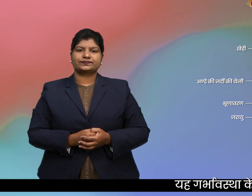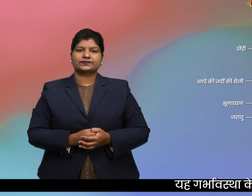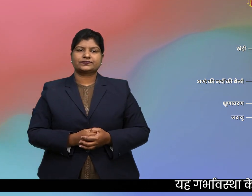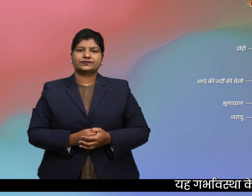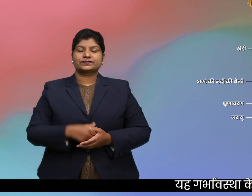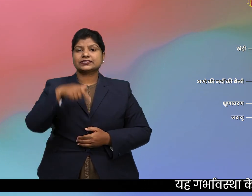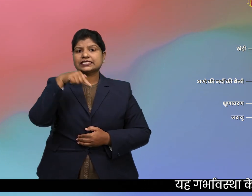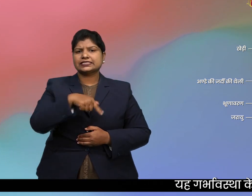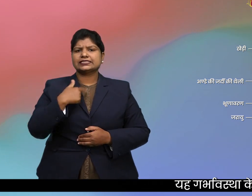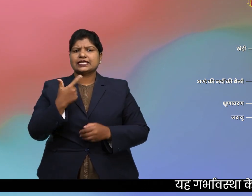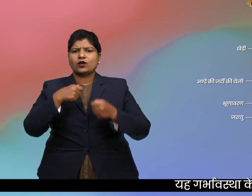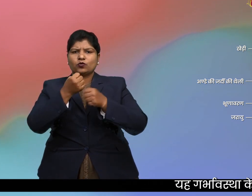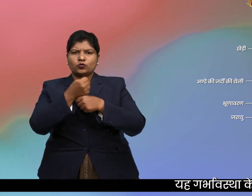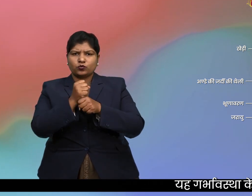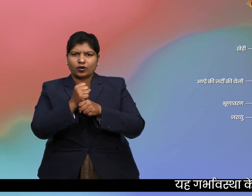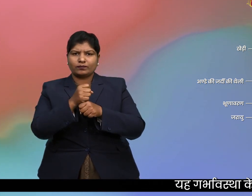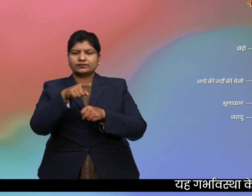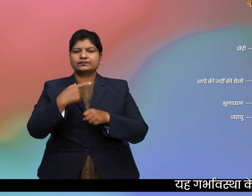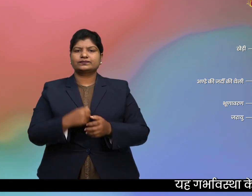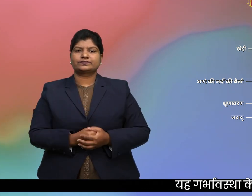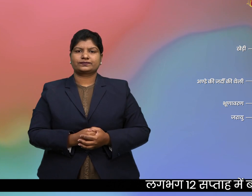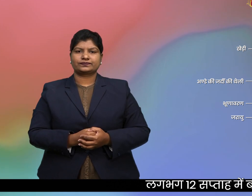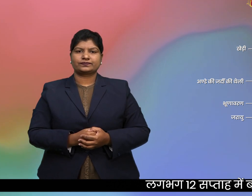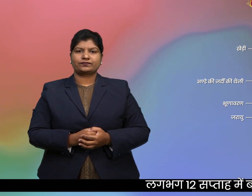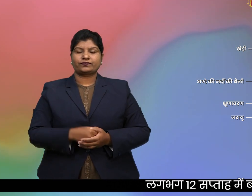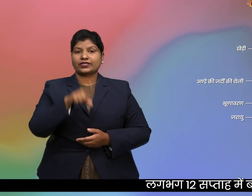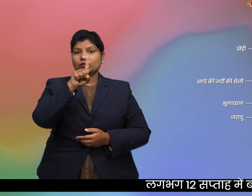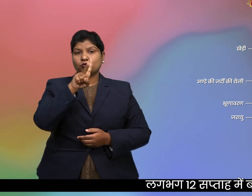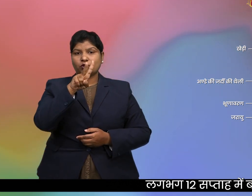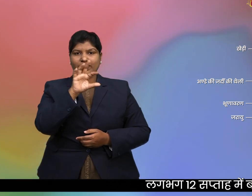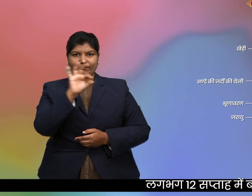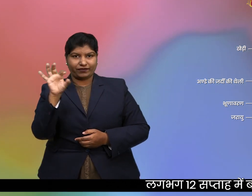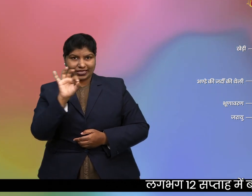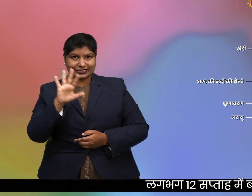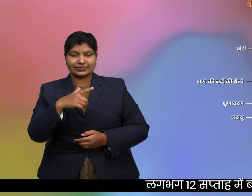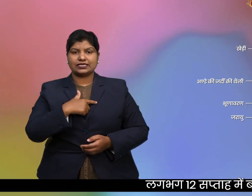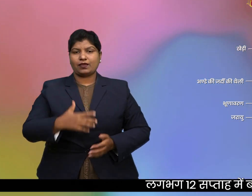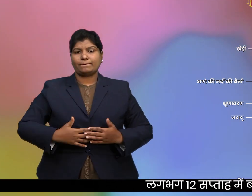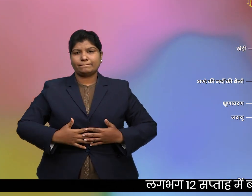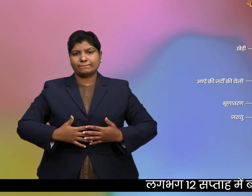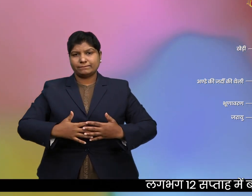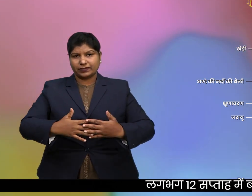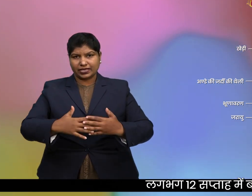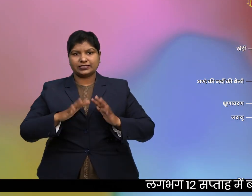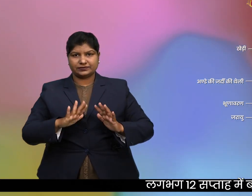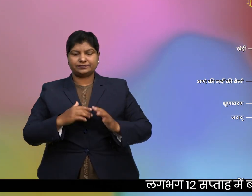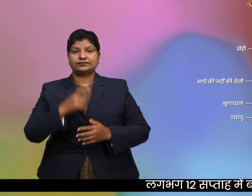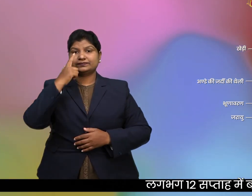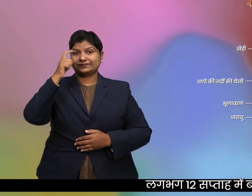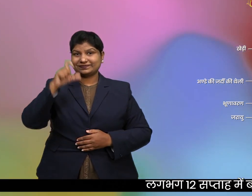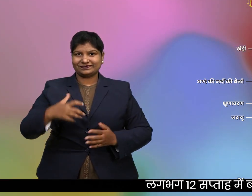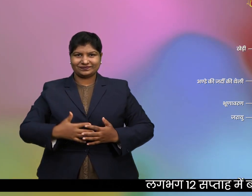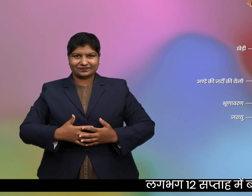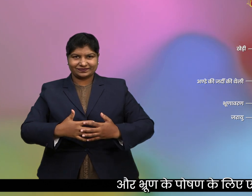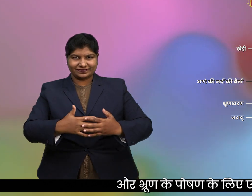यह गर्भावस्था के लगभग 12 सप्ताह में बनता